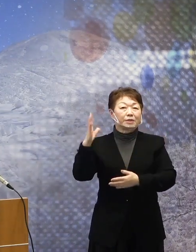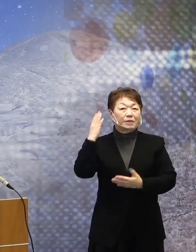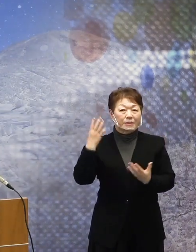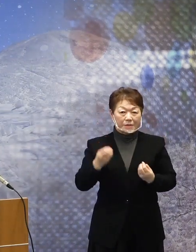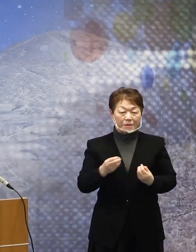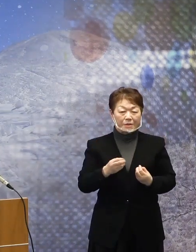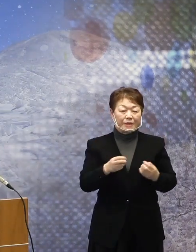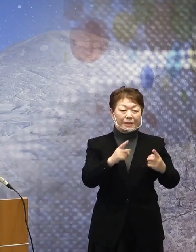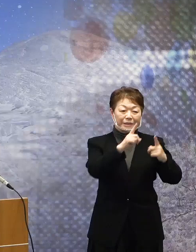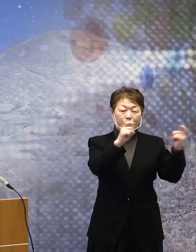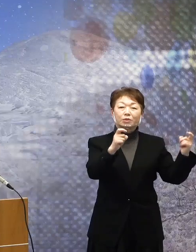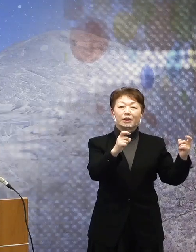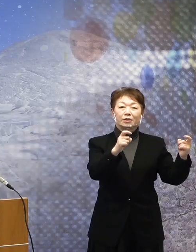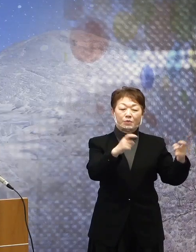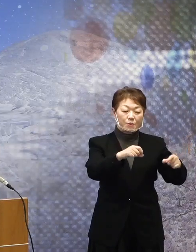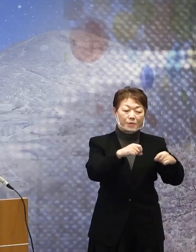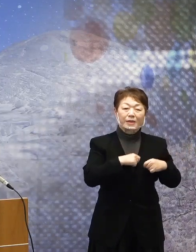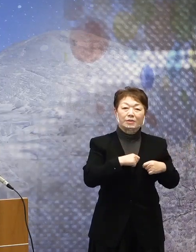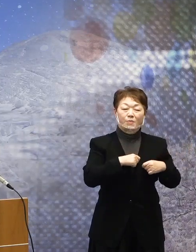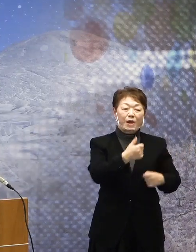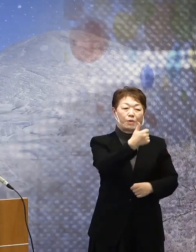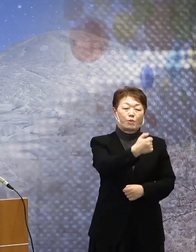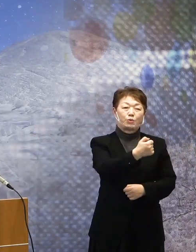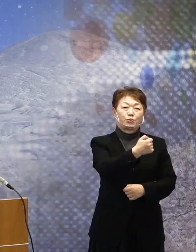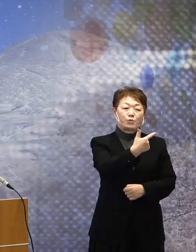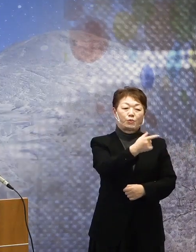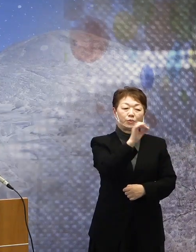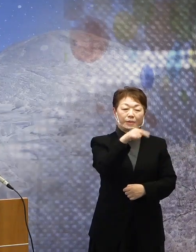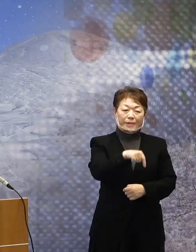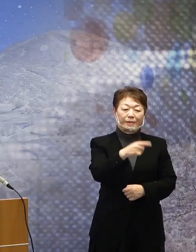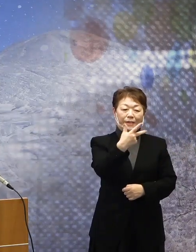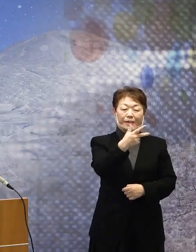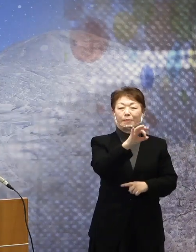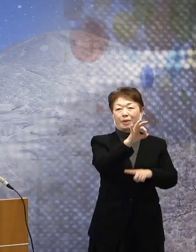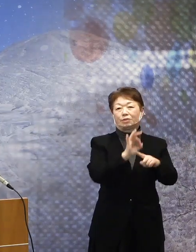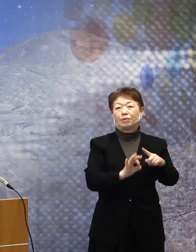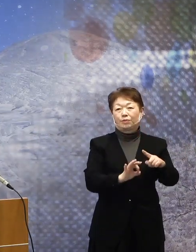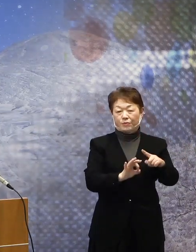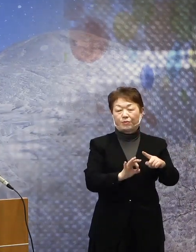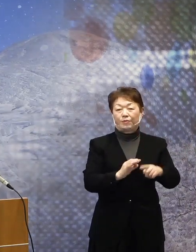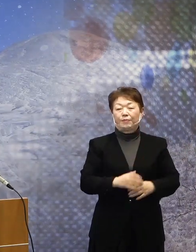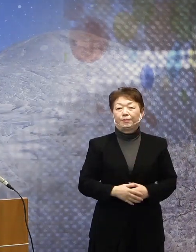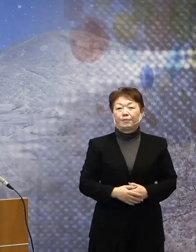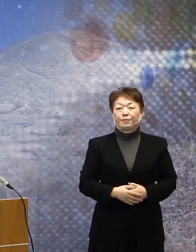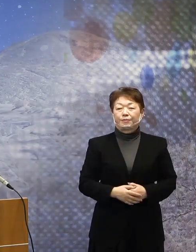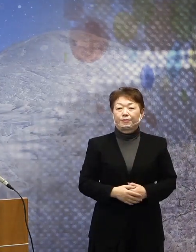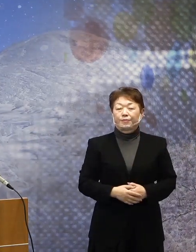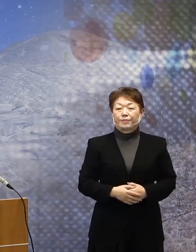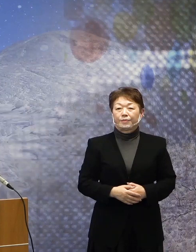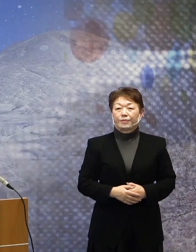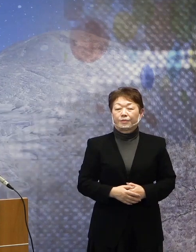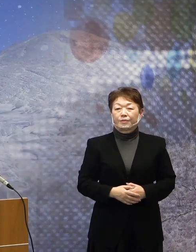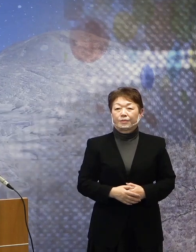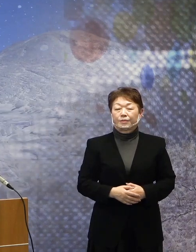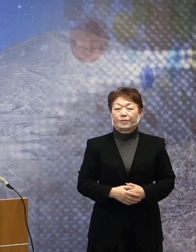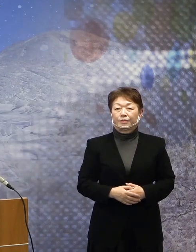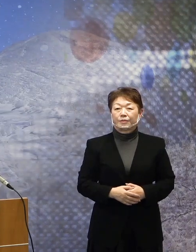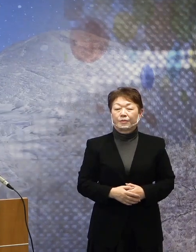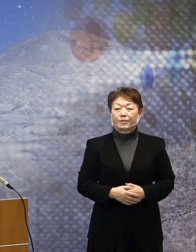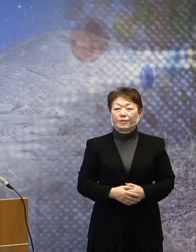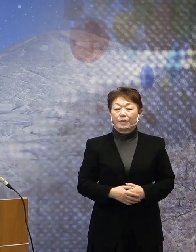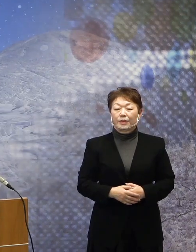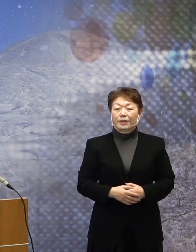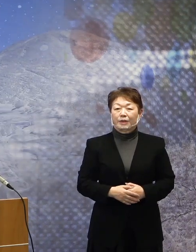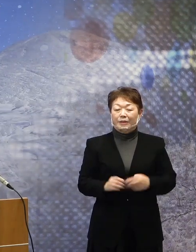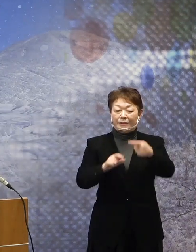弘前保健所管内の感染割合は 56.7% だったそうです。一方で我々のいわゆる判定期間